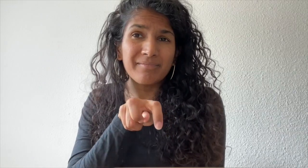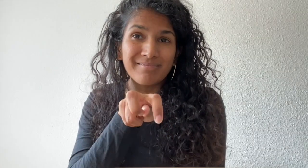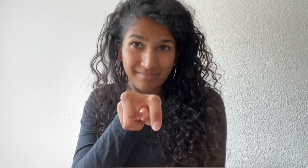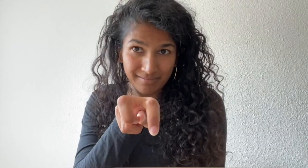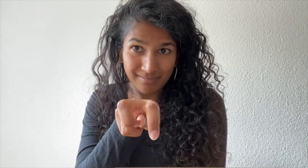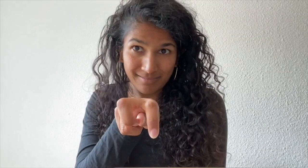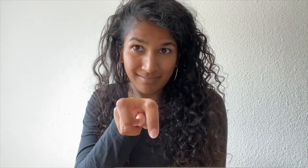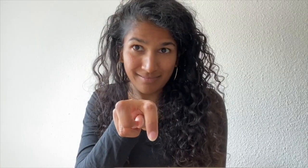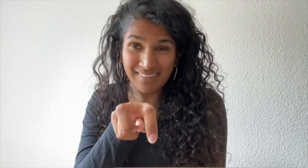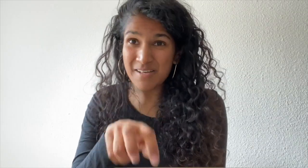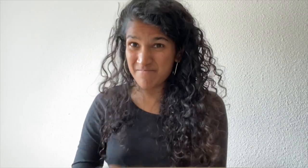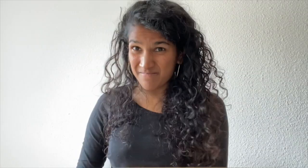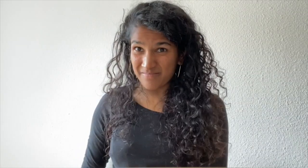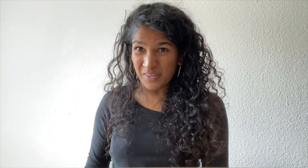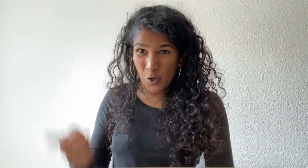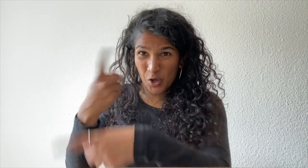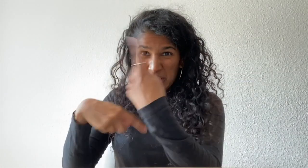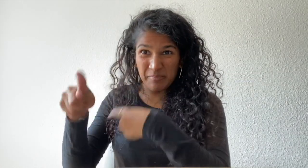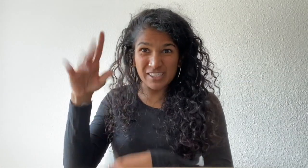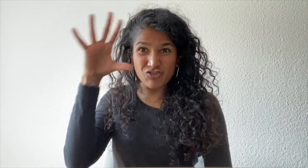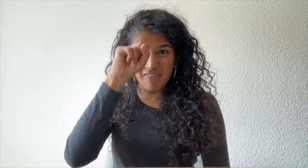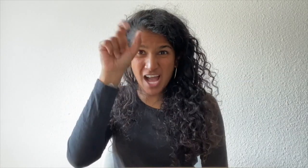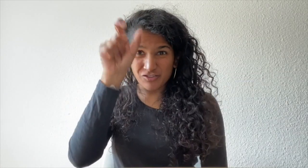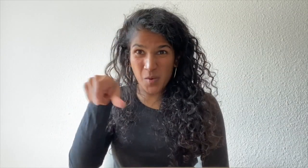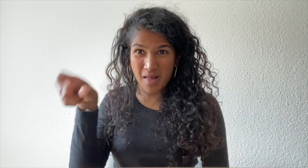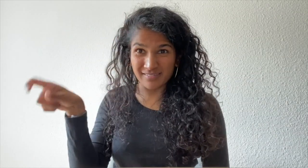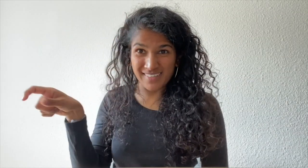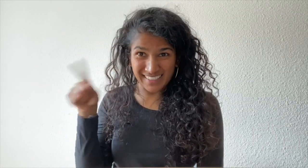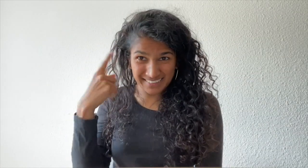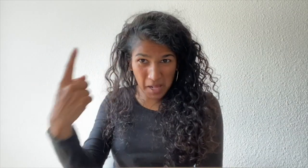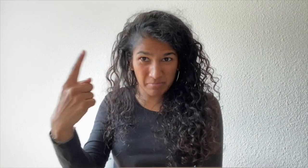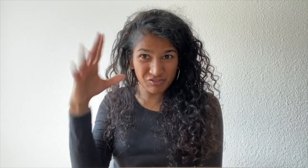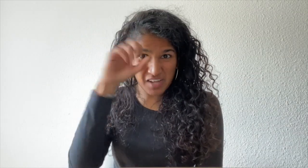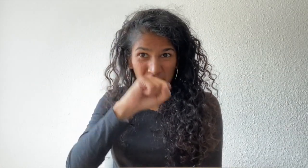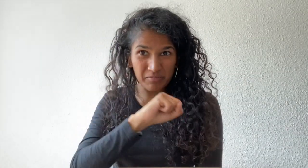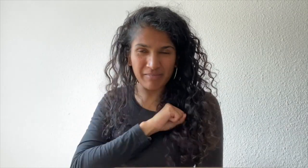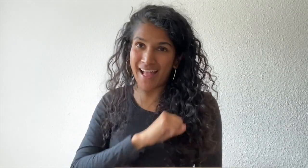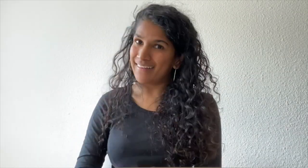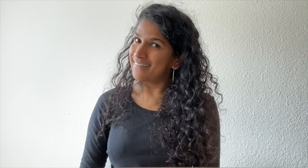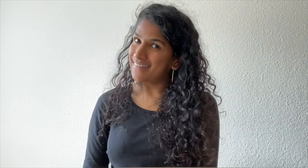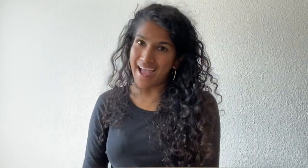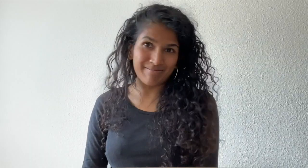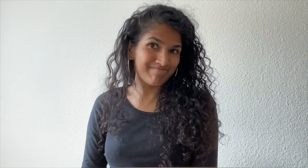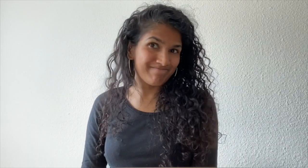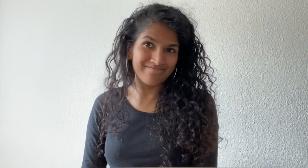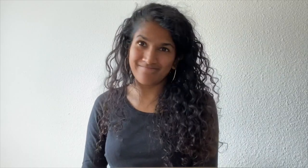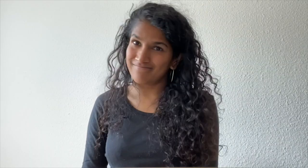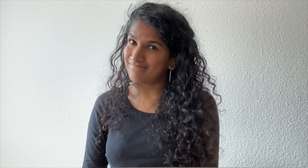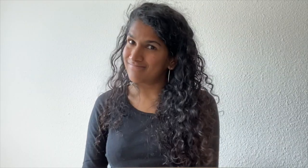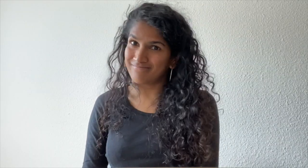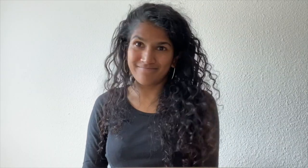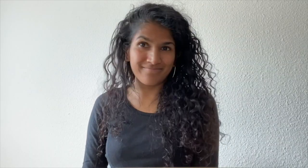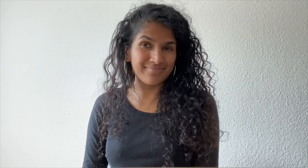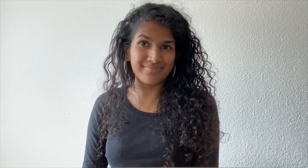ihre Privilegien sichern. Der Umkehrschluss, es gäbe auch schwarze Privilegien, ist schlichtweg